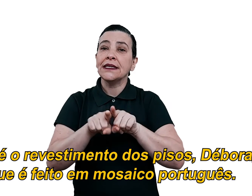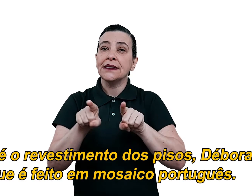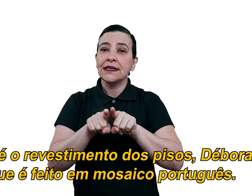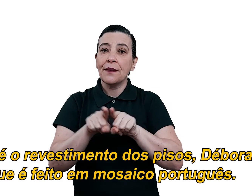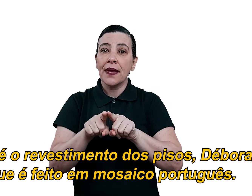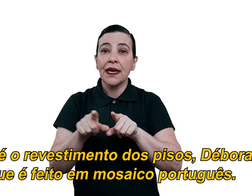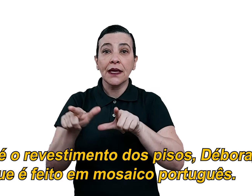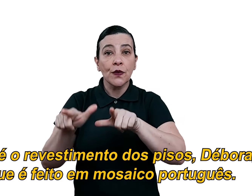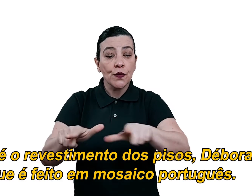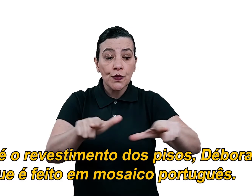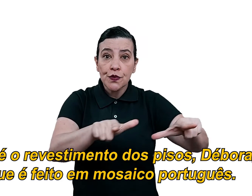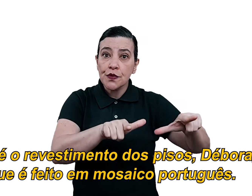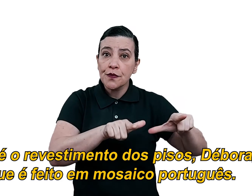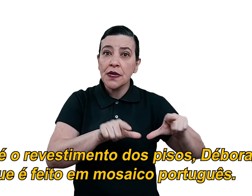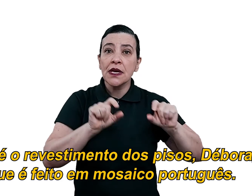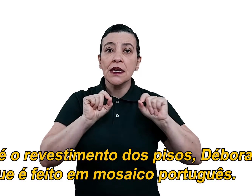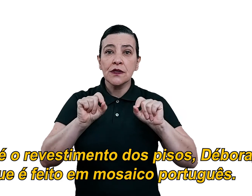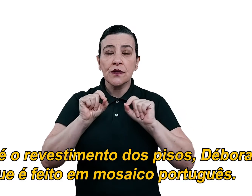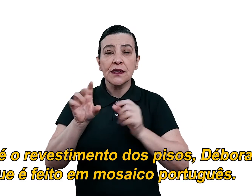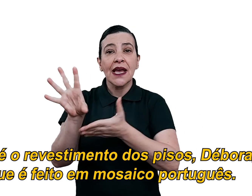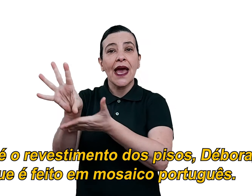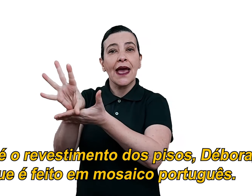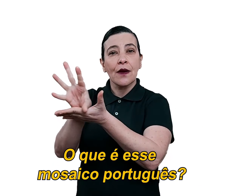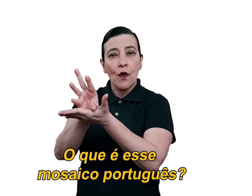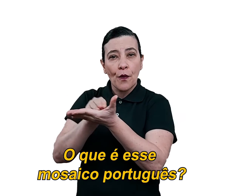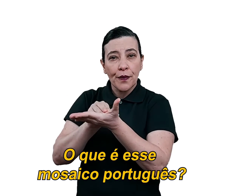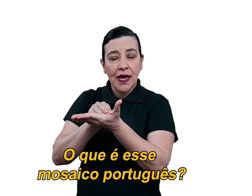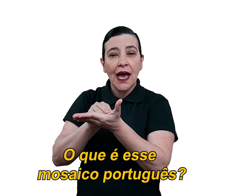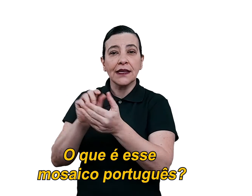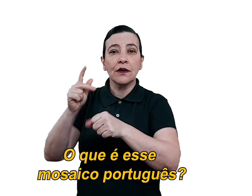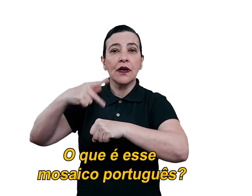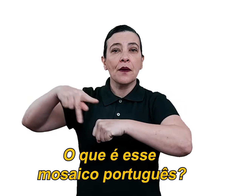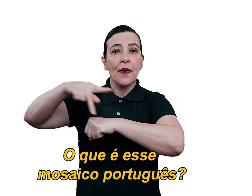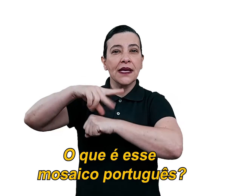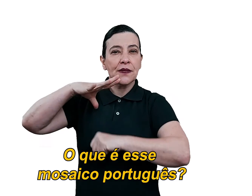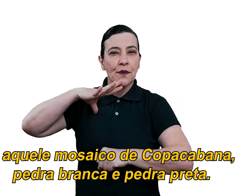dos pisos, Débora, que é feita em mosaico português. O que é esse